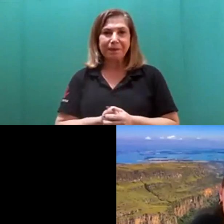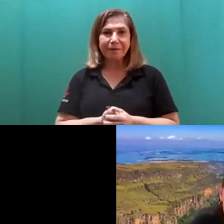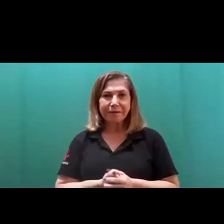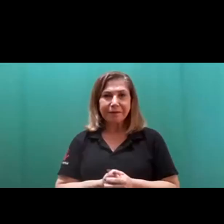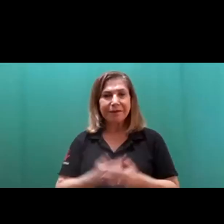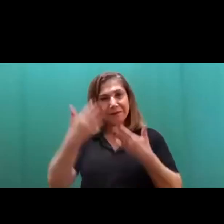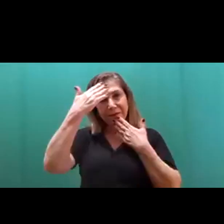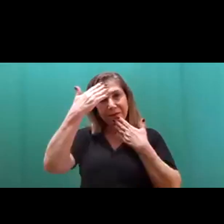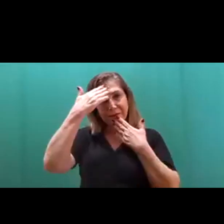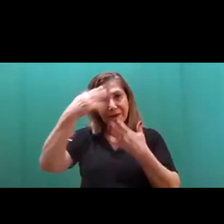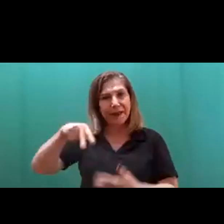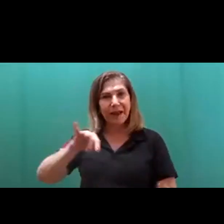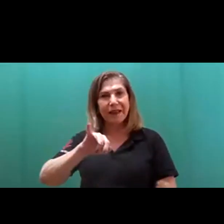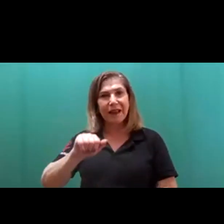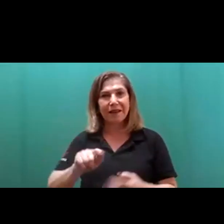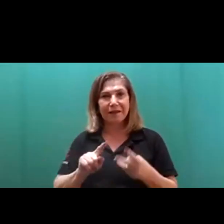Obrigada, Natália. Vívia?